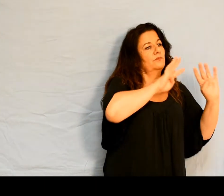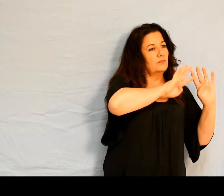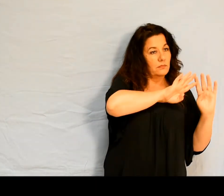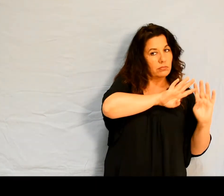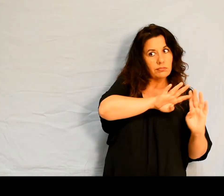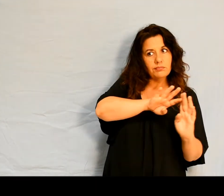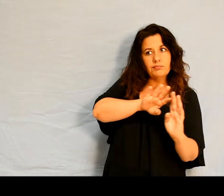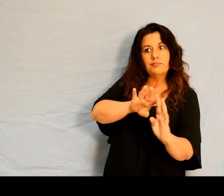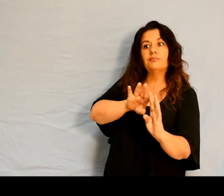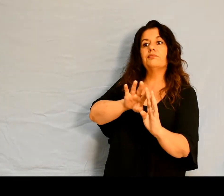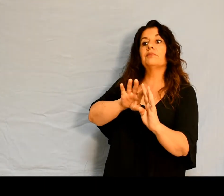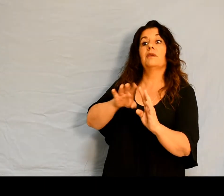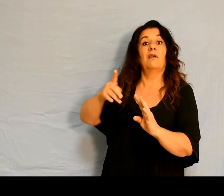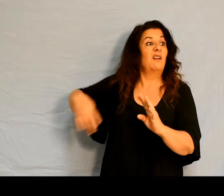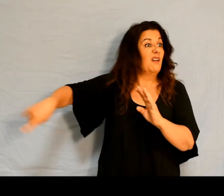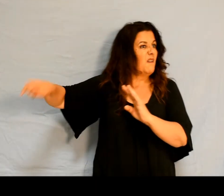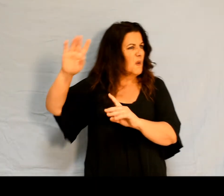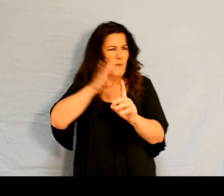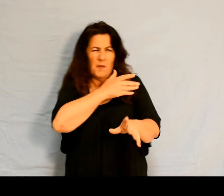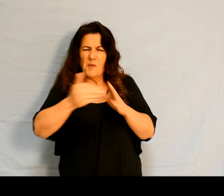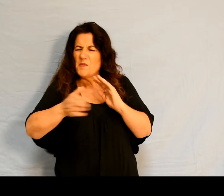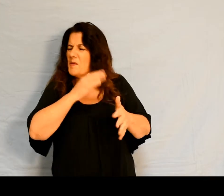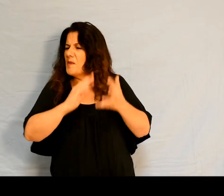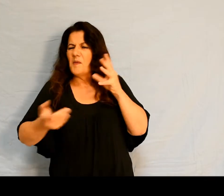Mais on le traita de la même façon.